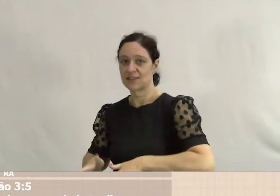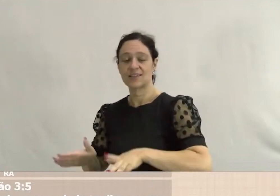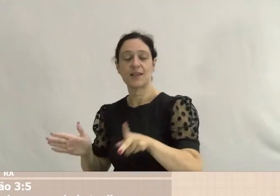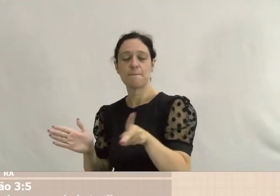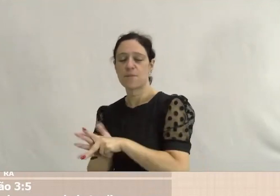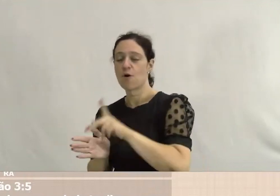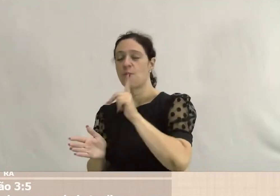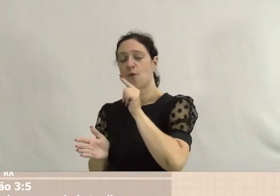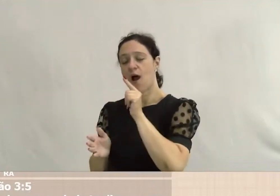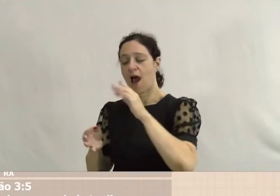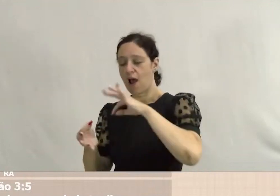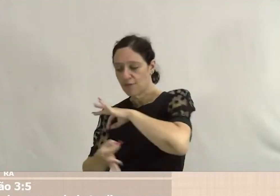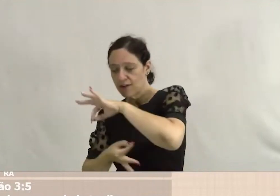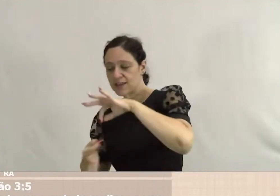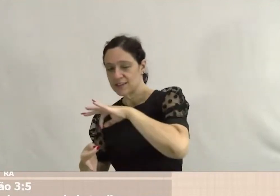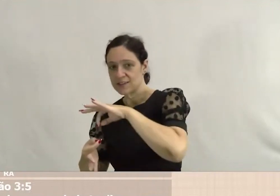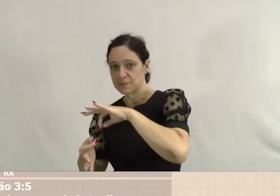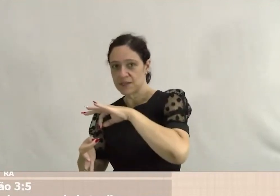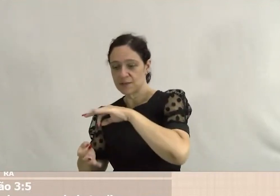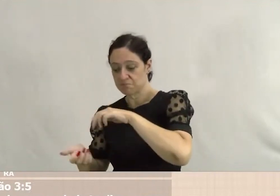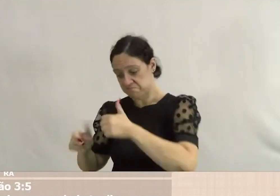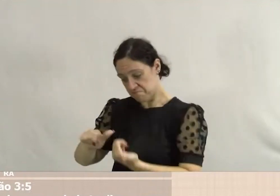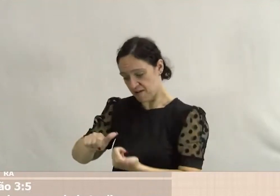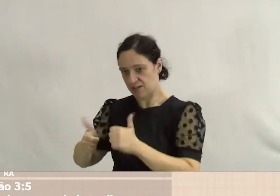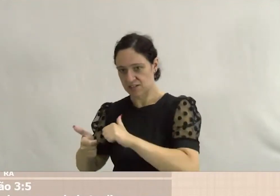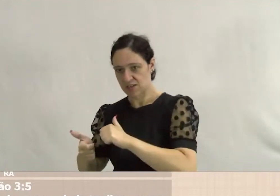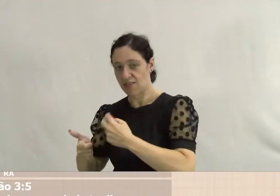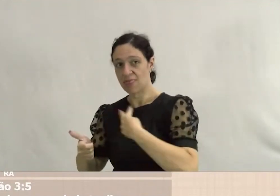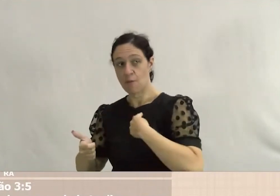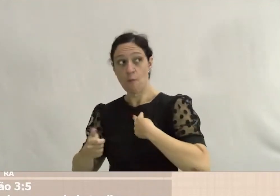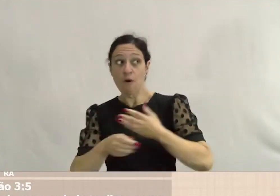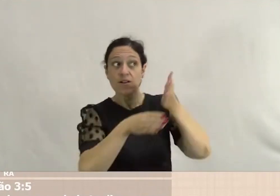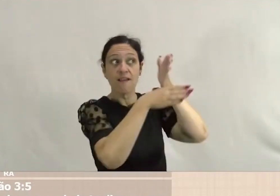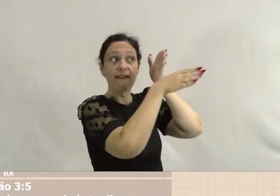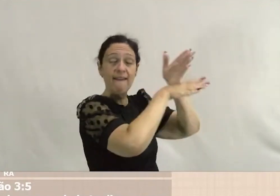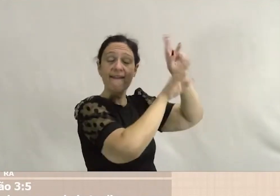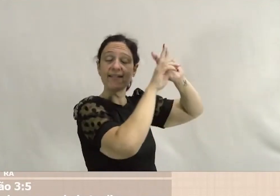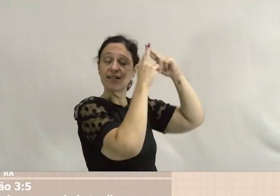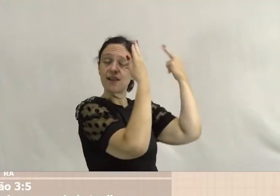pode entrar no reino de Deus. Você quer